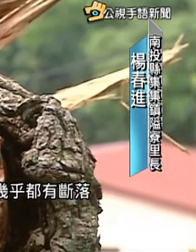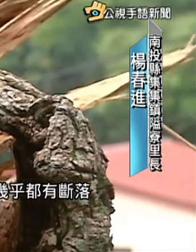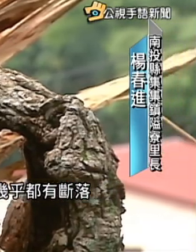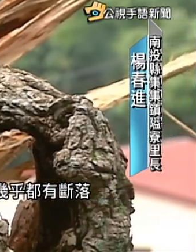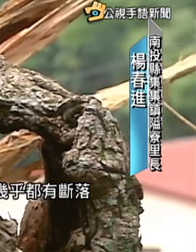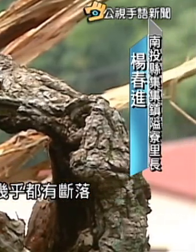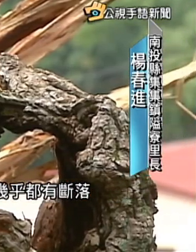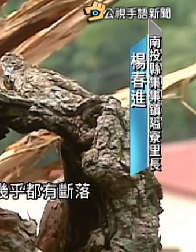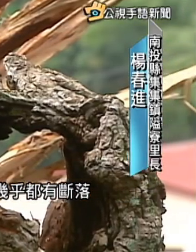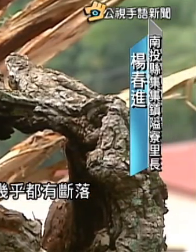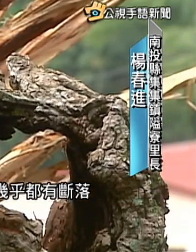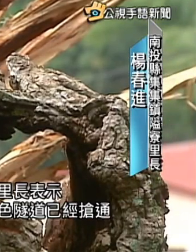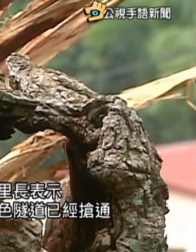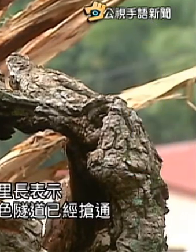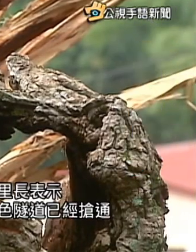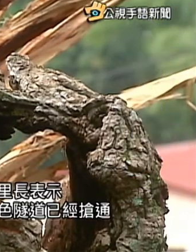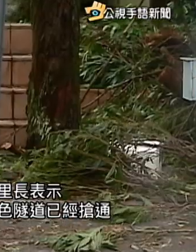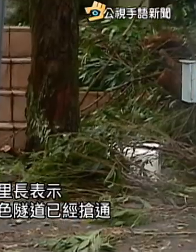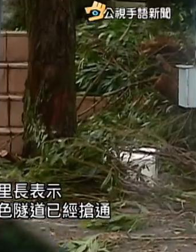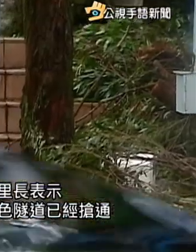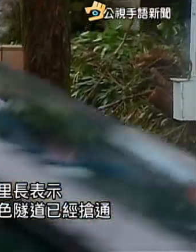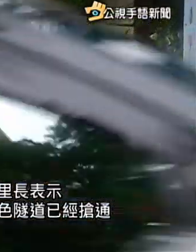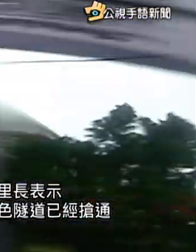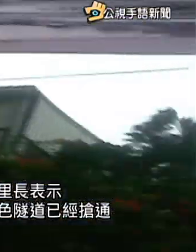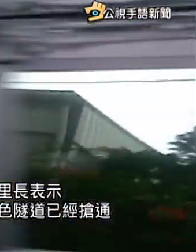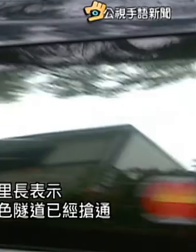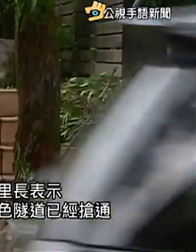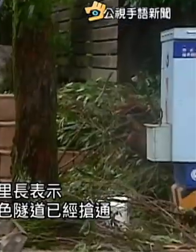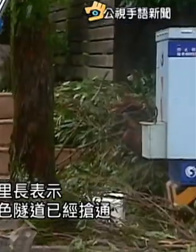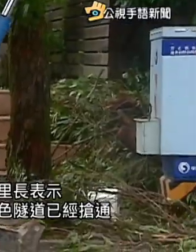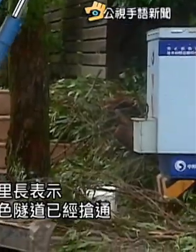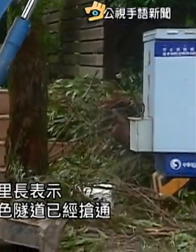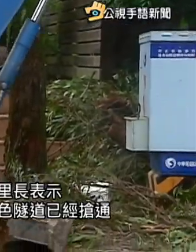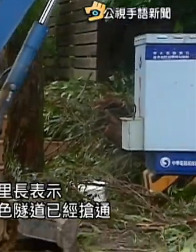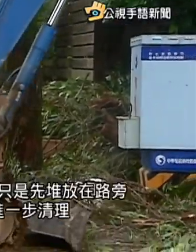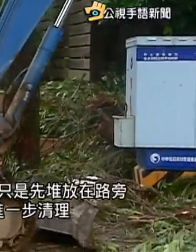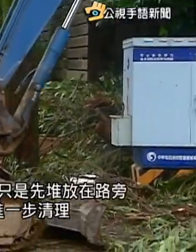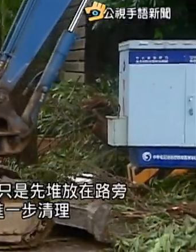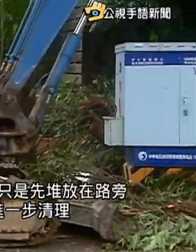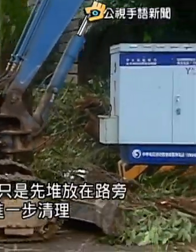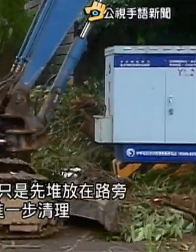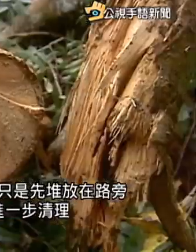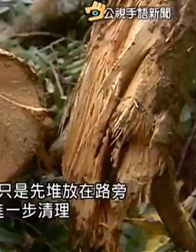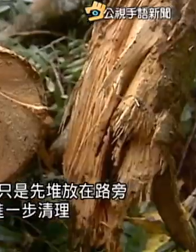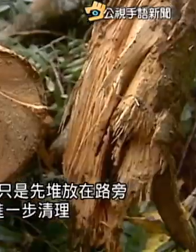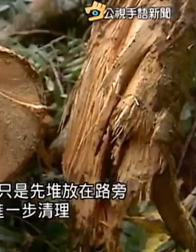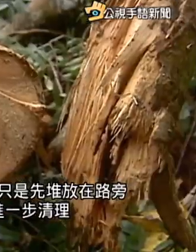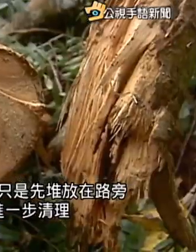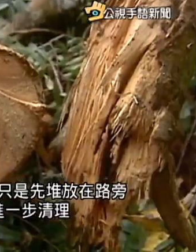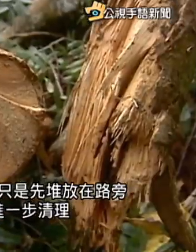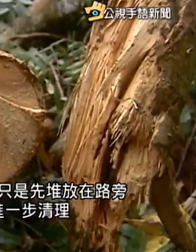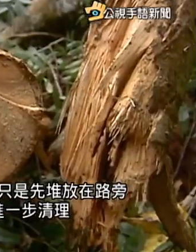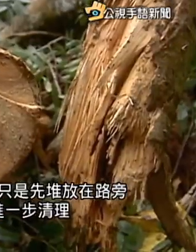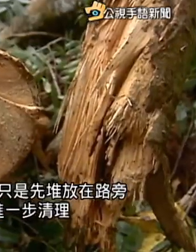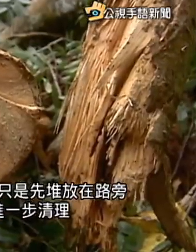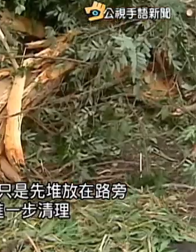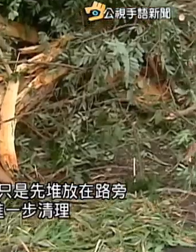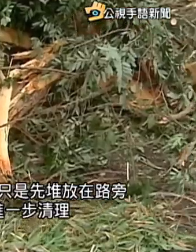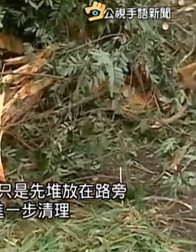落来。 当地里长表示，虽然目前绿色隧道已经抢通，不过很多断枝只是先堆放在路旁，仍需进一